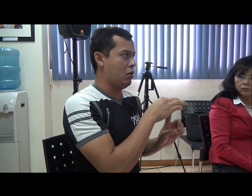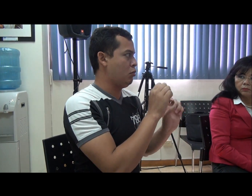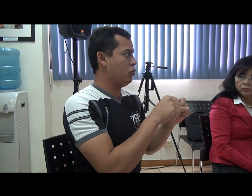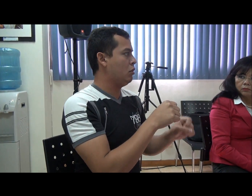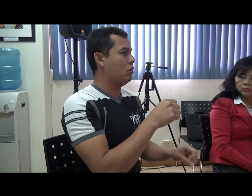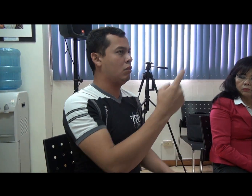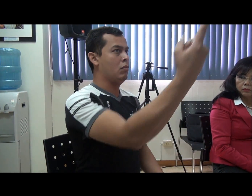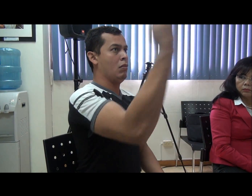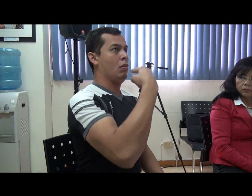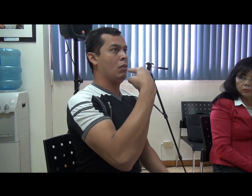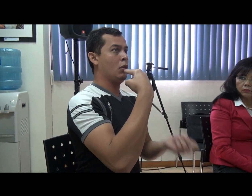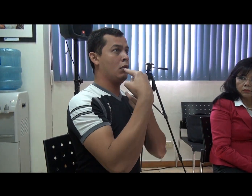de escoger,